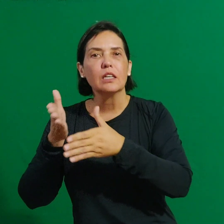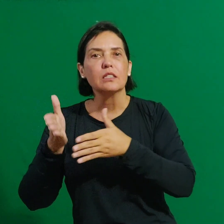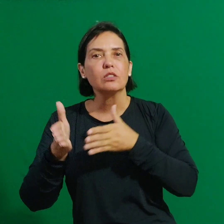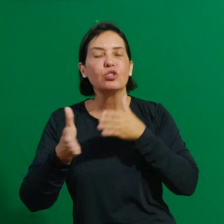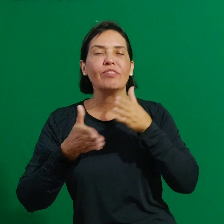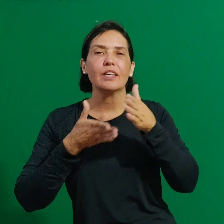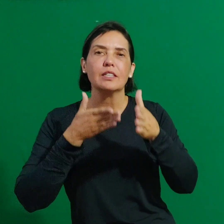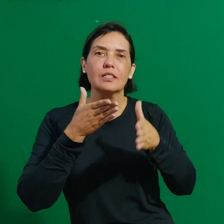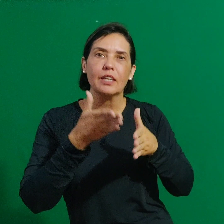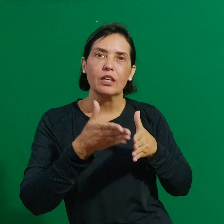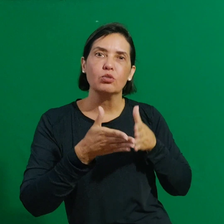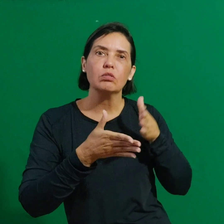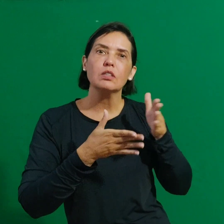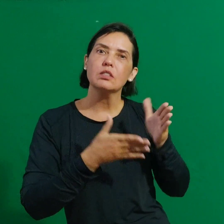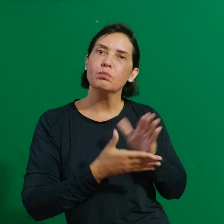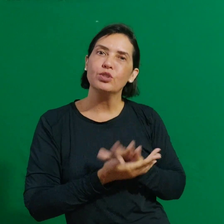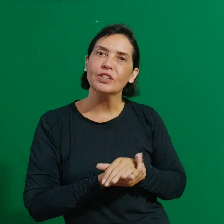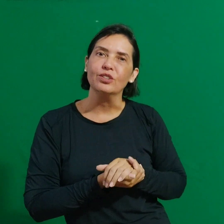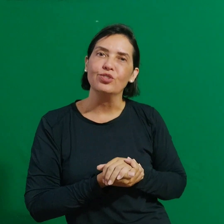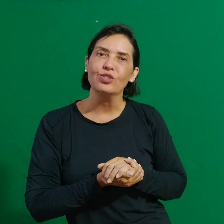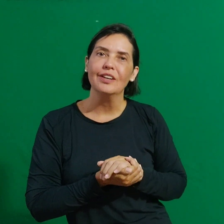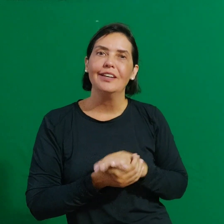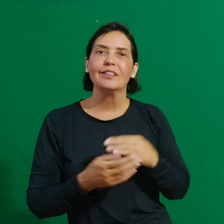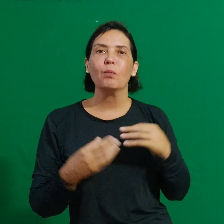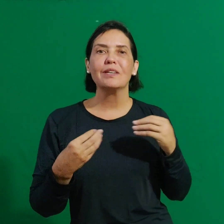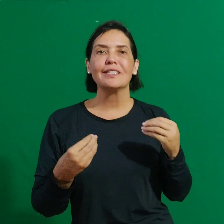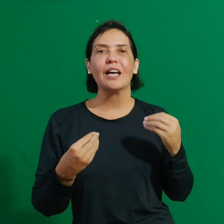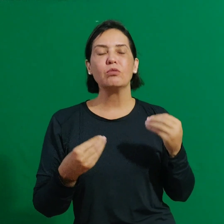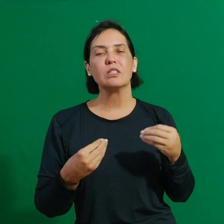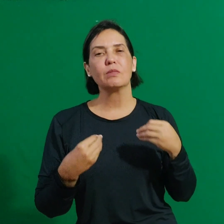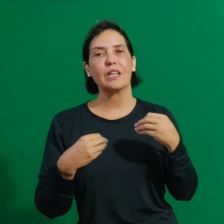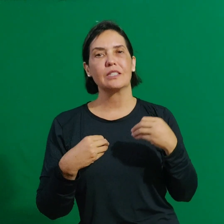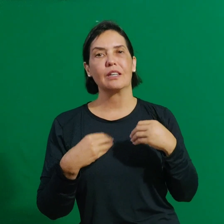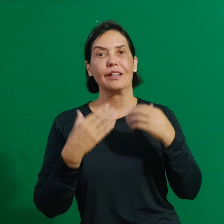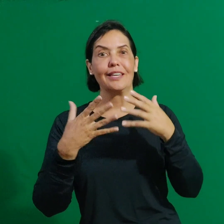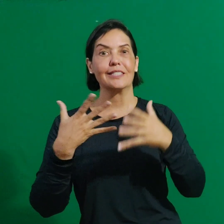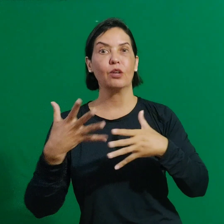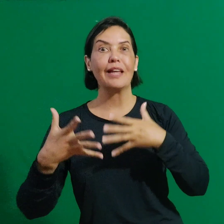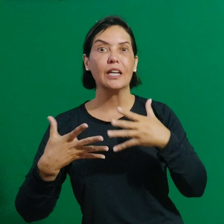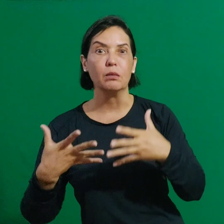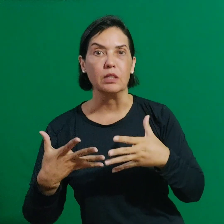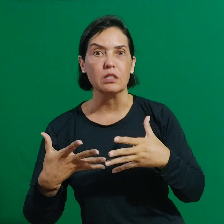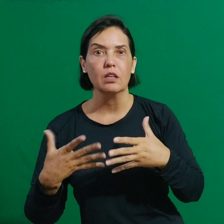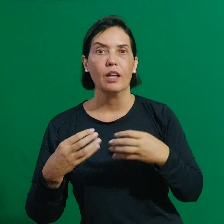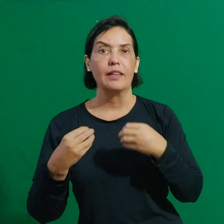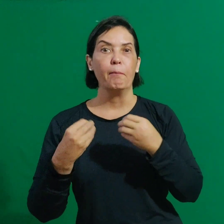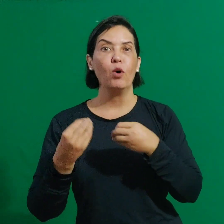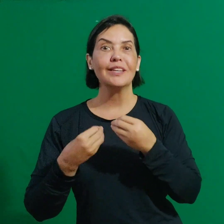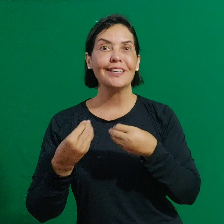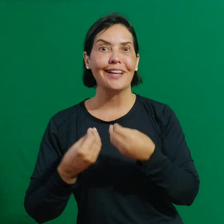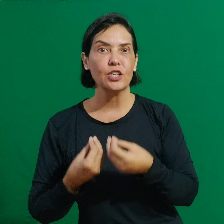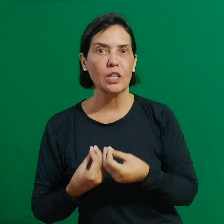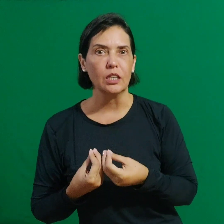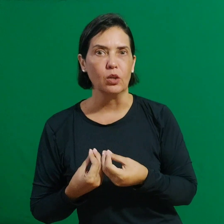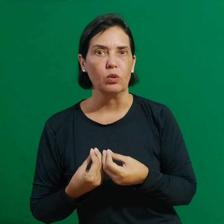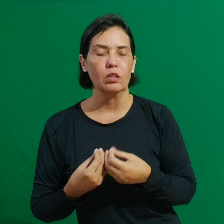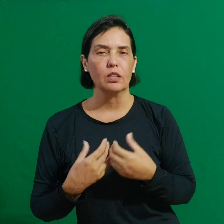aparecesse, tivesse acesso e assim por diante. Então, baseado em cima dessa questão da Libras, da modalidade da língua, das